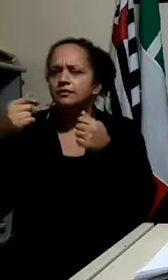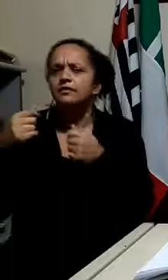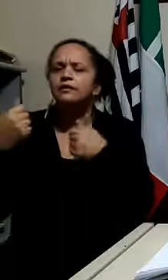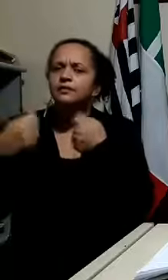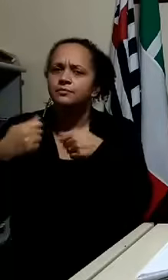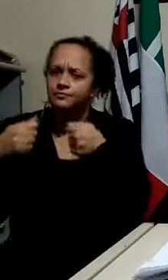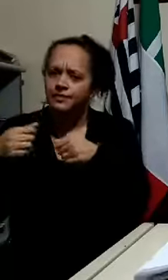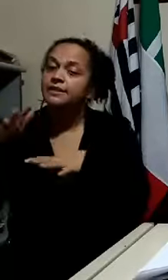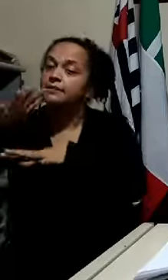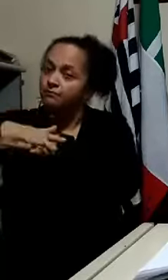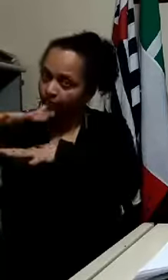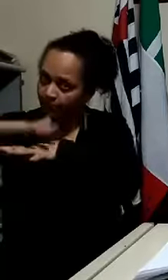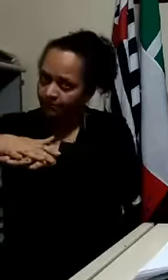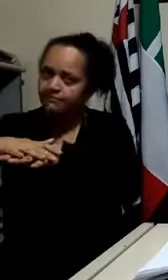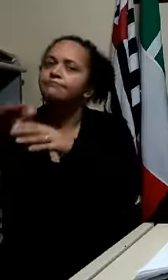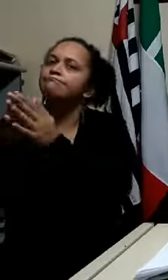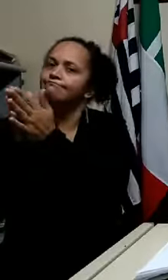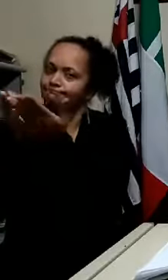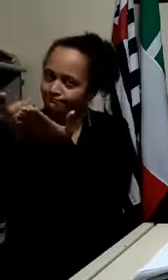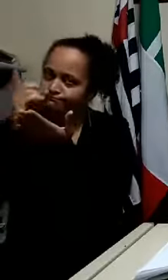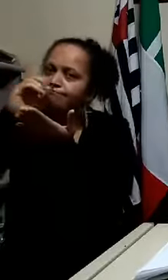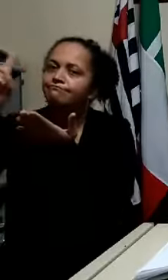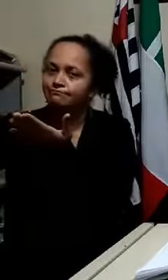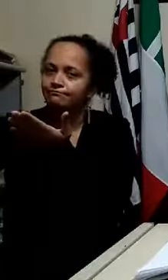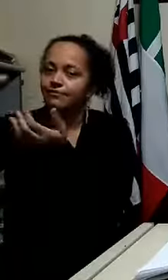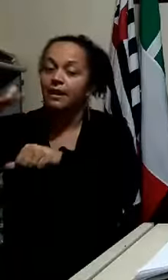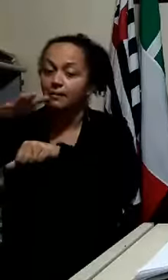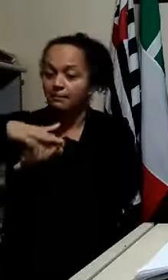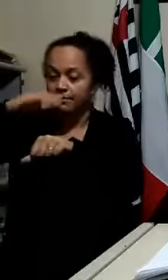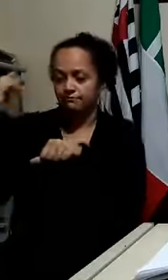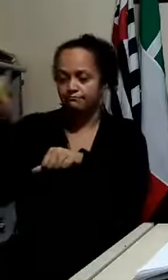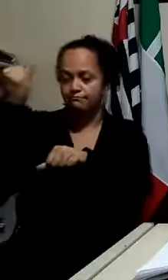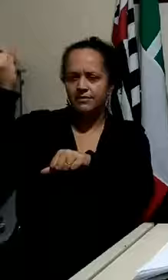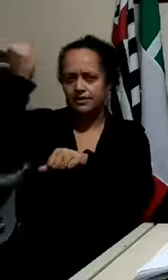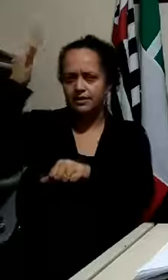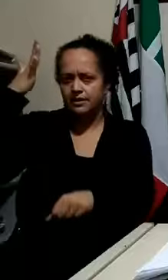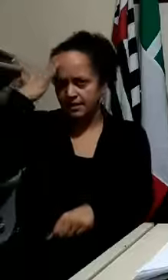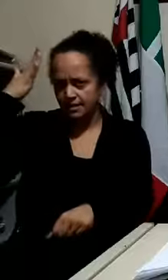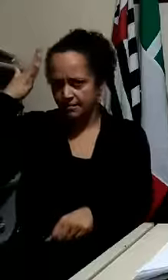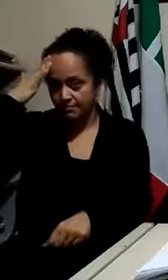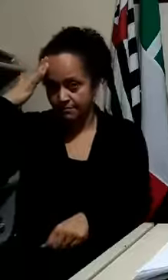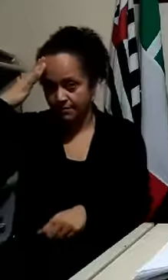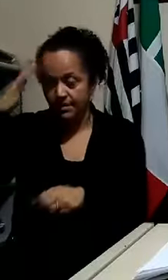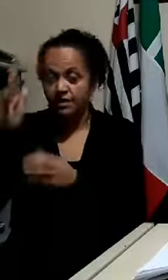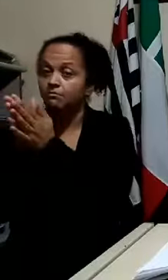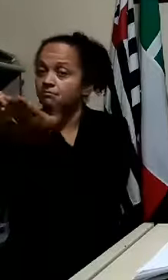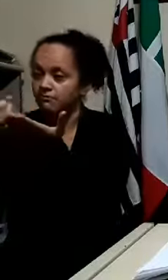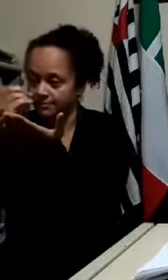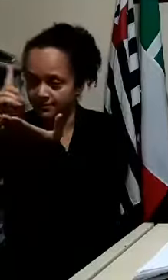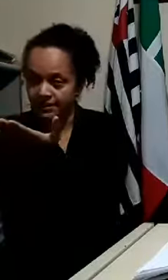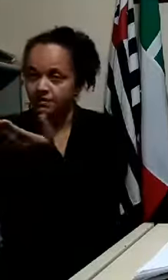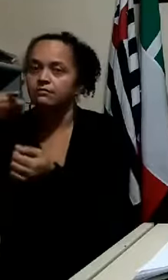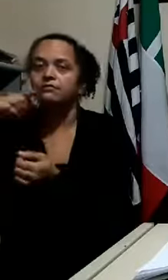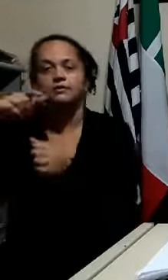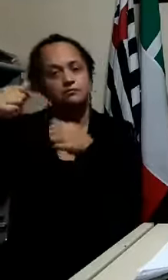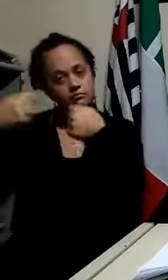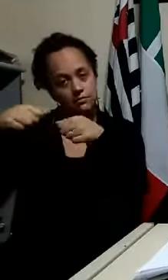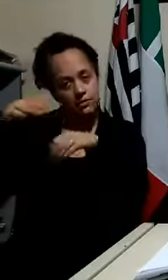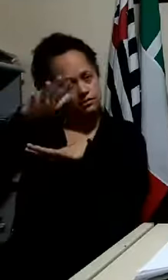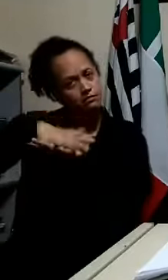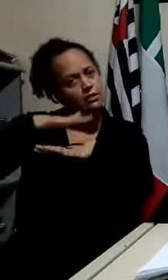gente pratica, viu? O mais importante do que saber é praticar. Se a gente sabe teoricamente, mas